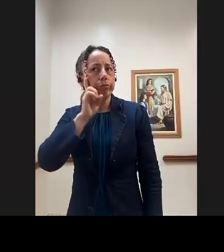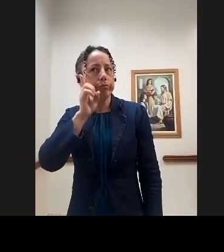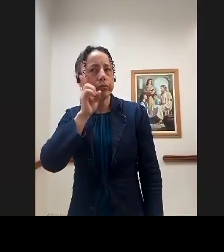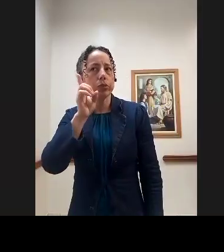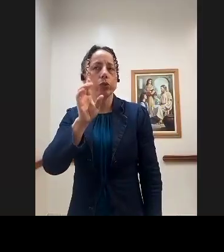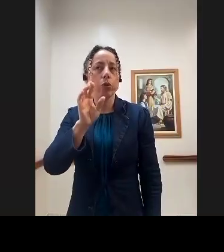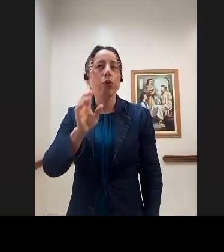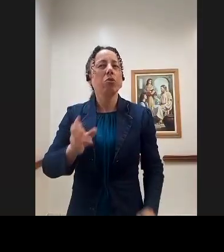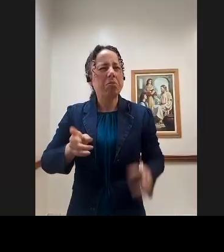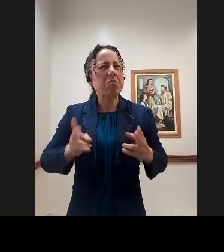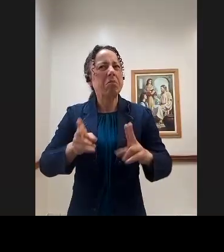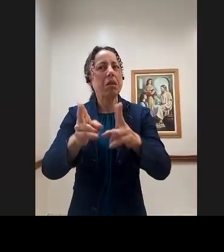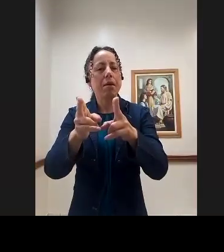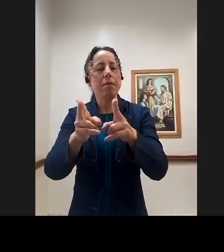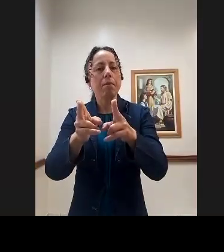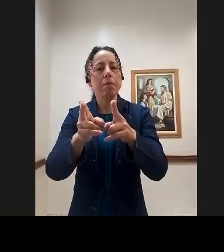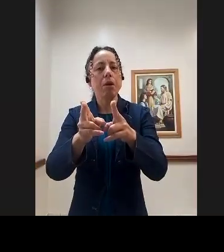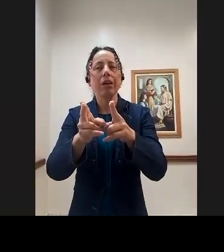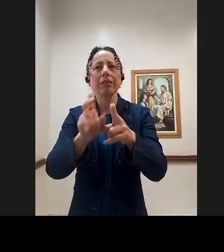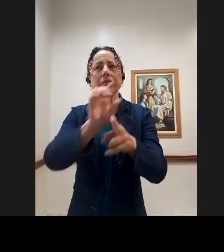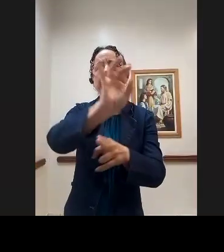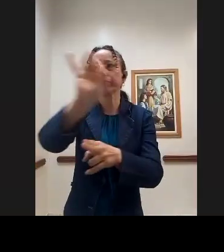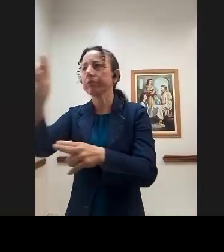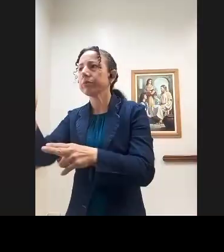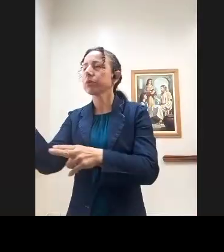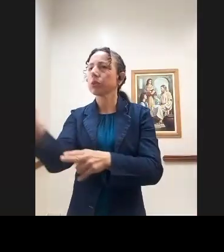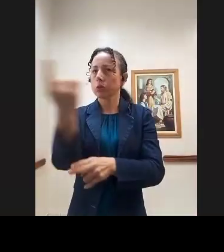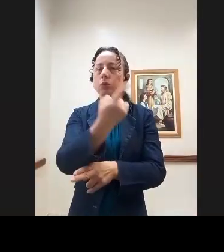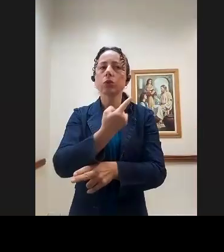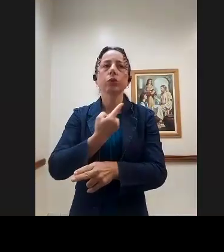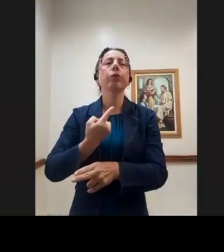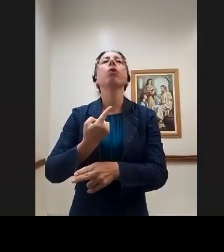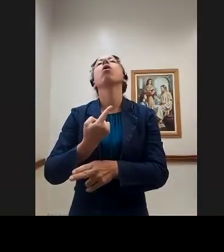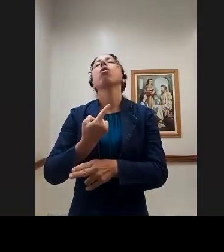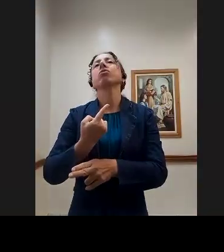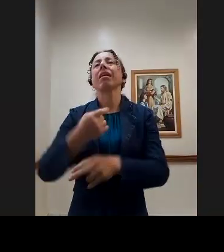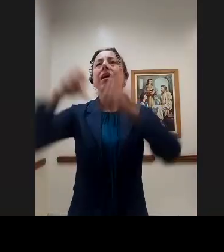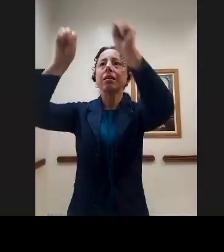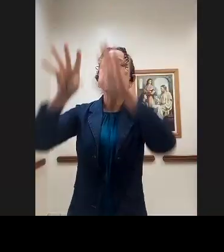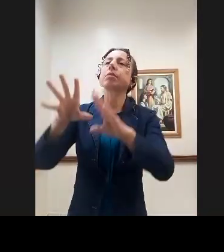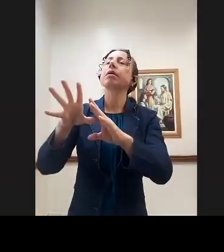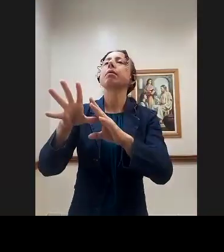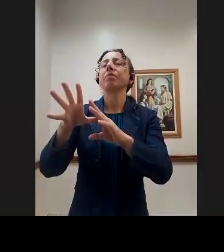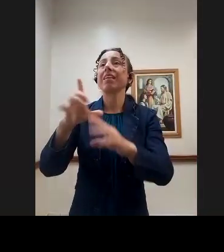que cada um de nós, individualmente, podemos obter essas bênçãos, conforme nós